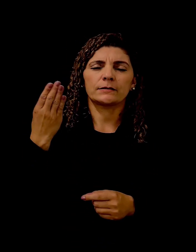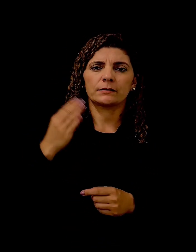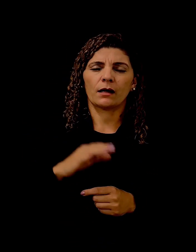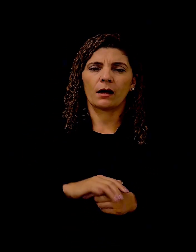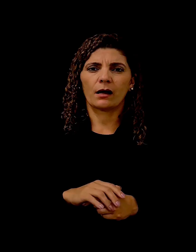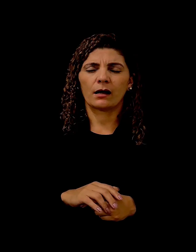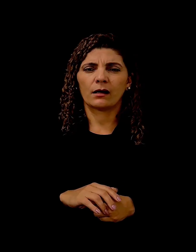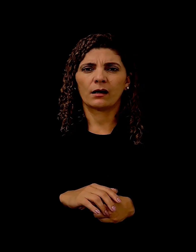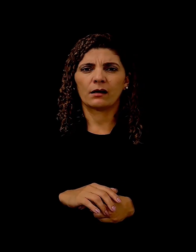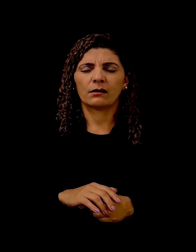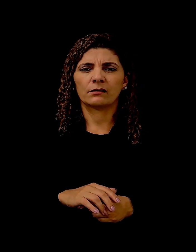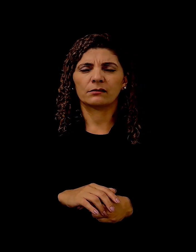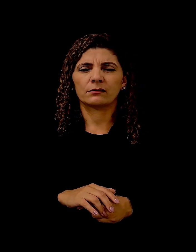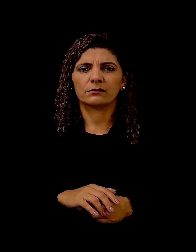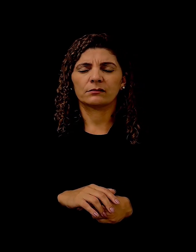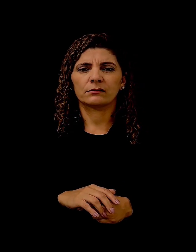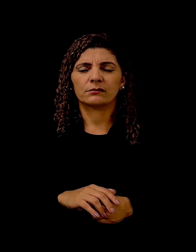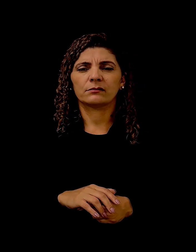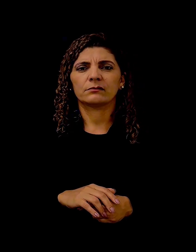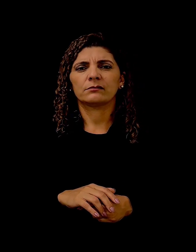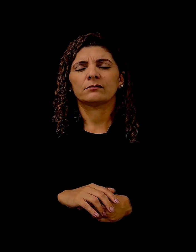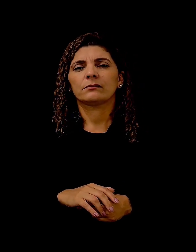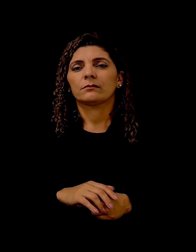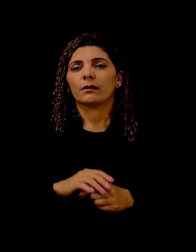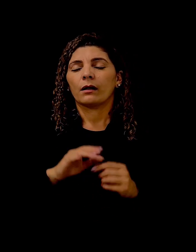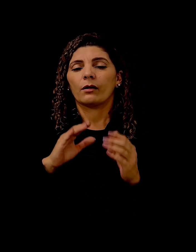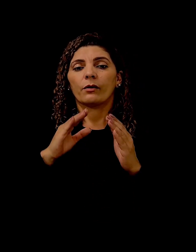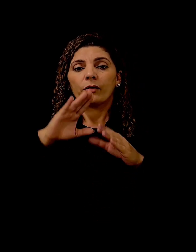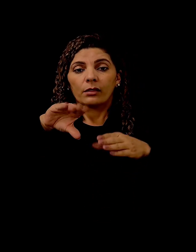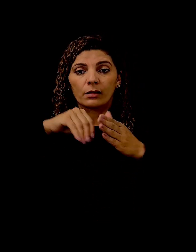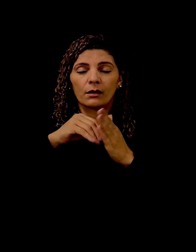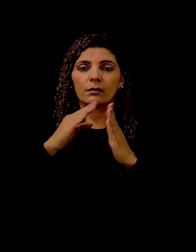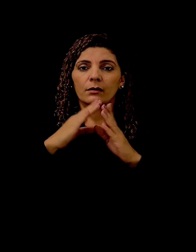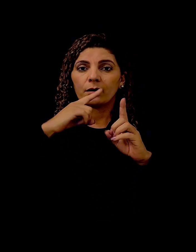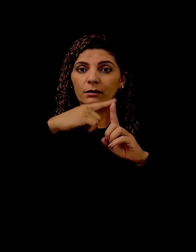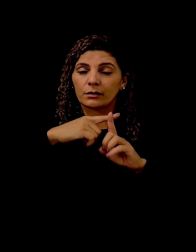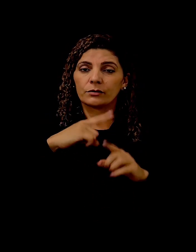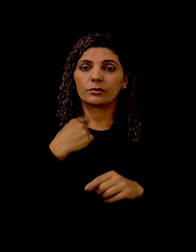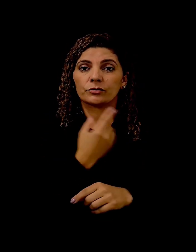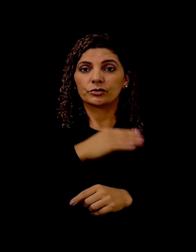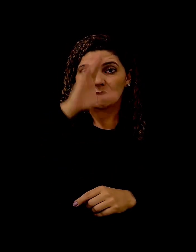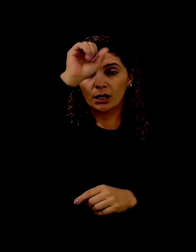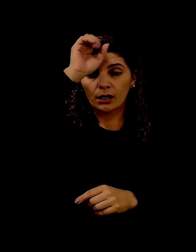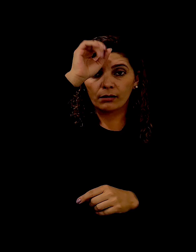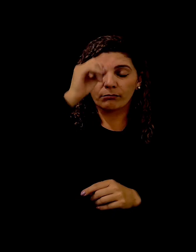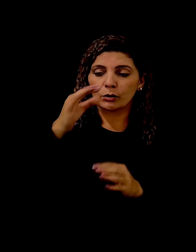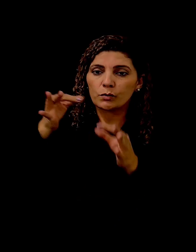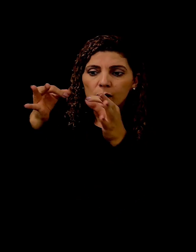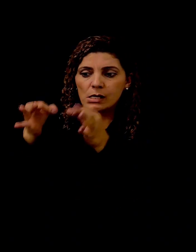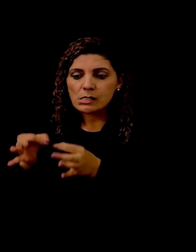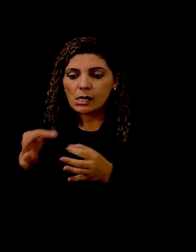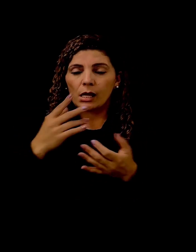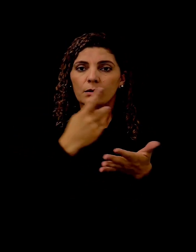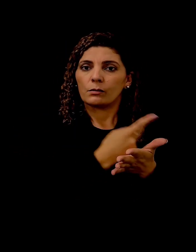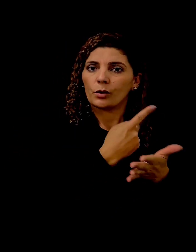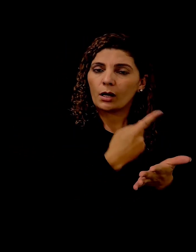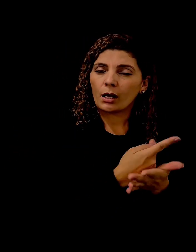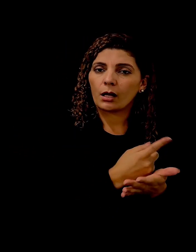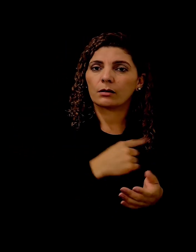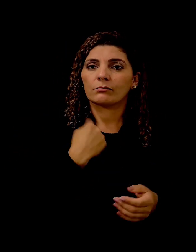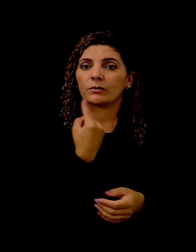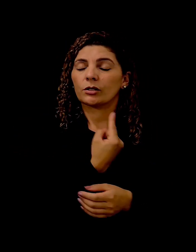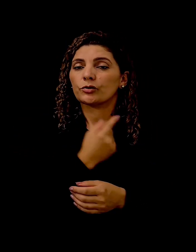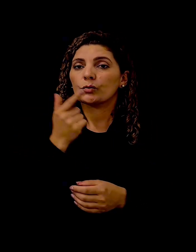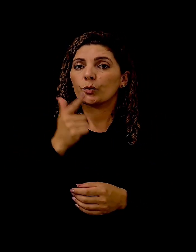gente aprende o que nós devemos e o que não devemos fazer para que estejamos